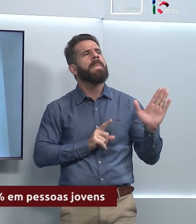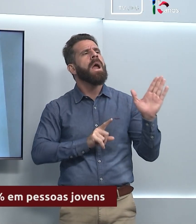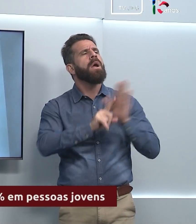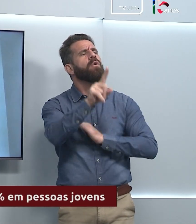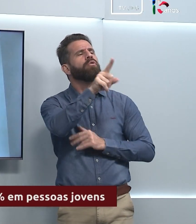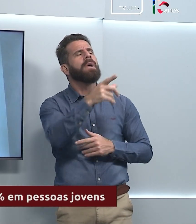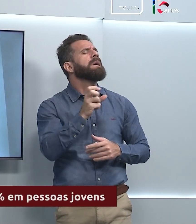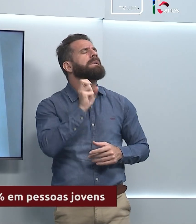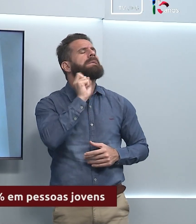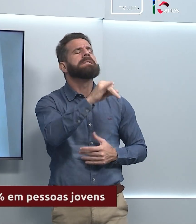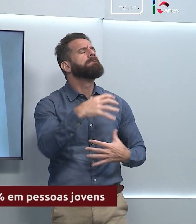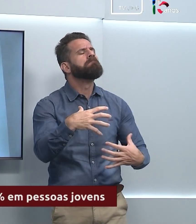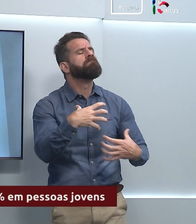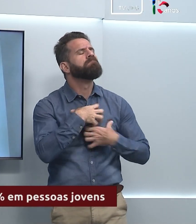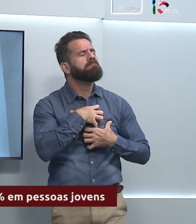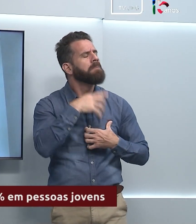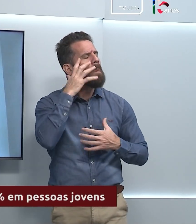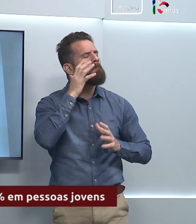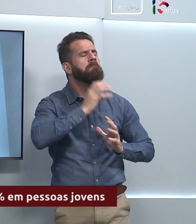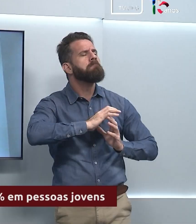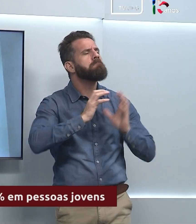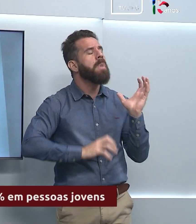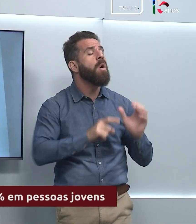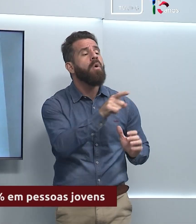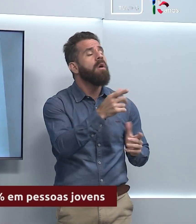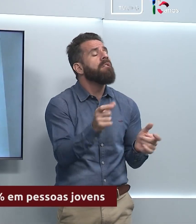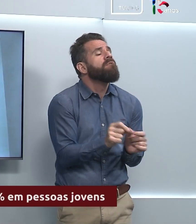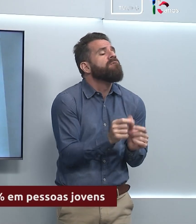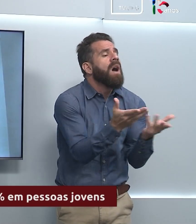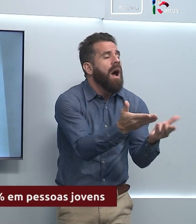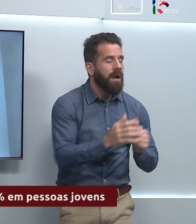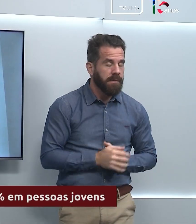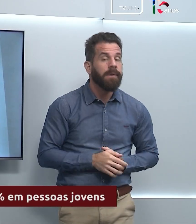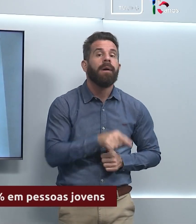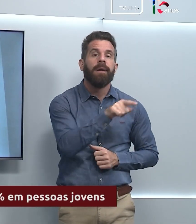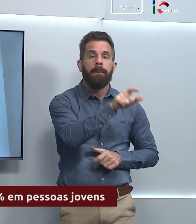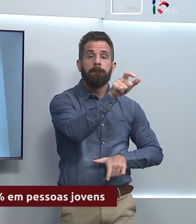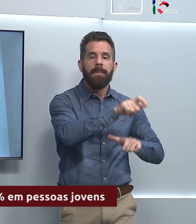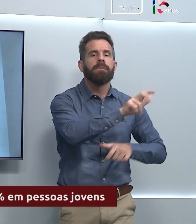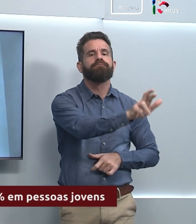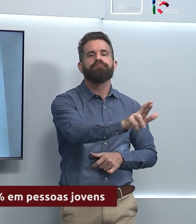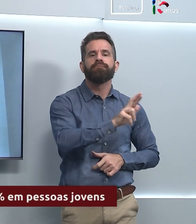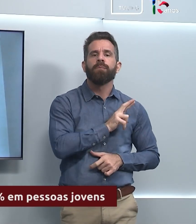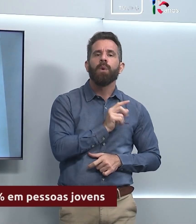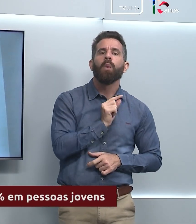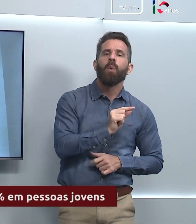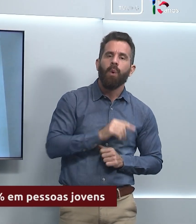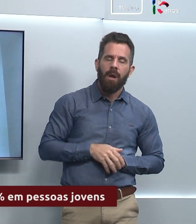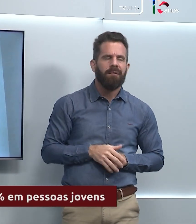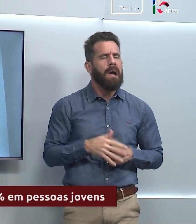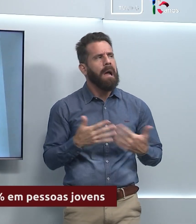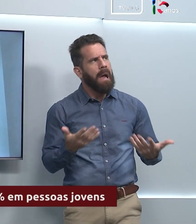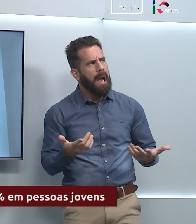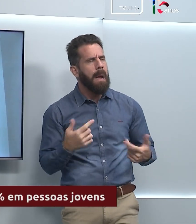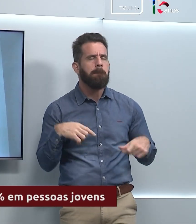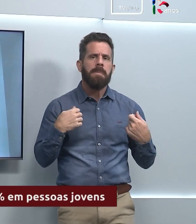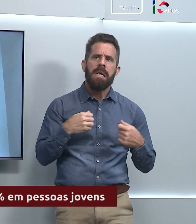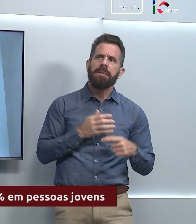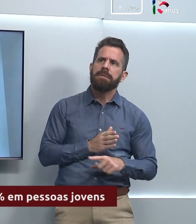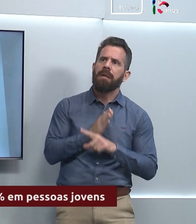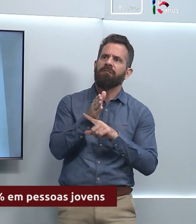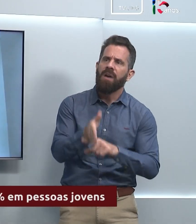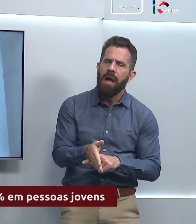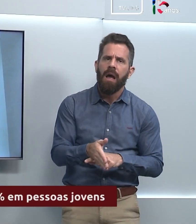delas diante de um sinal e sintoma de AVC. E a gente ainda identifica que as pessoas ainda conhecem muito pouco sobre qual